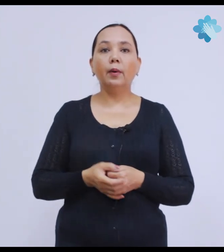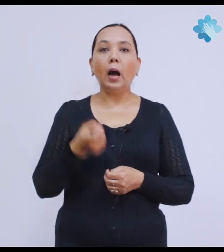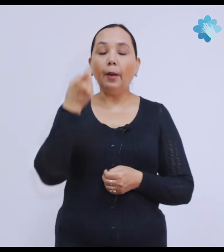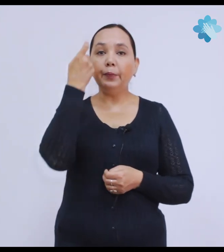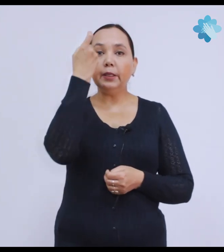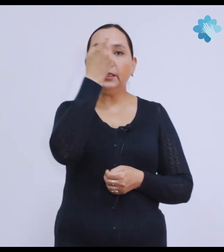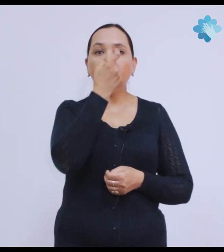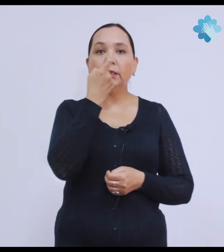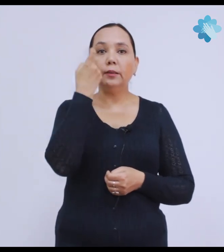опьянение